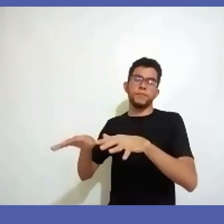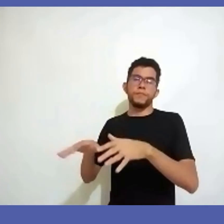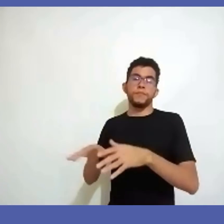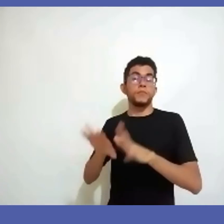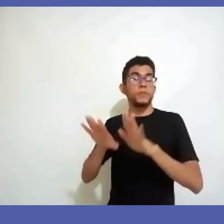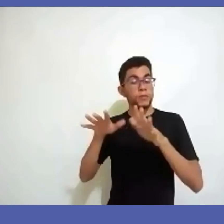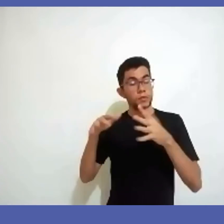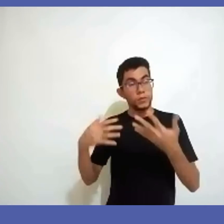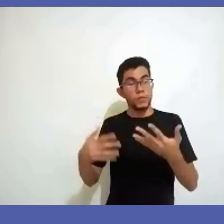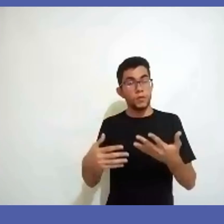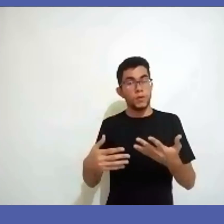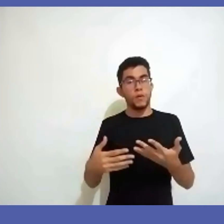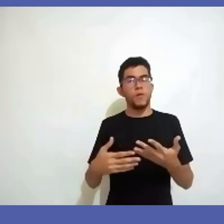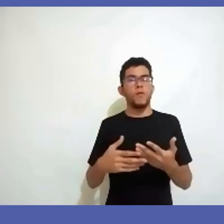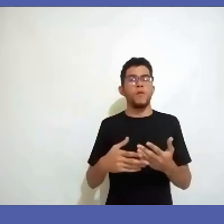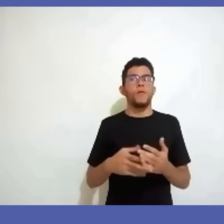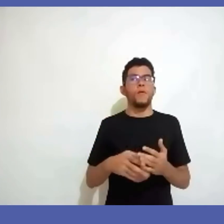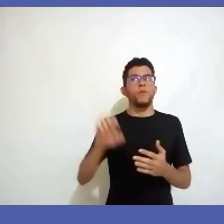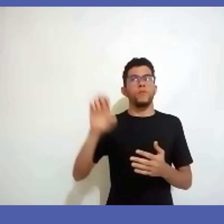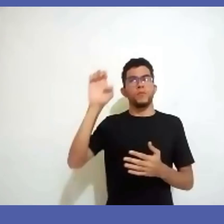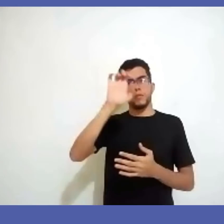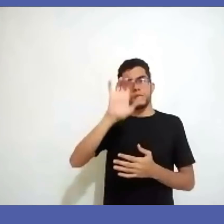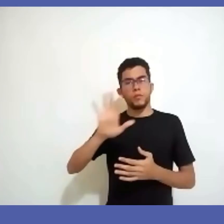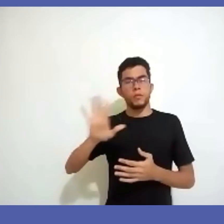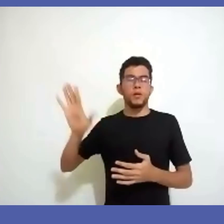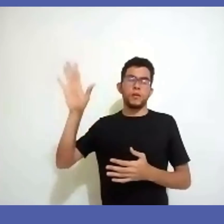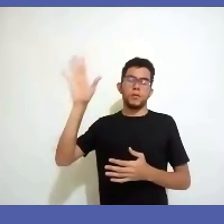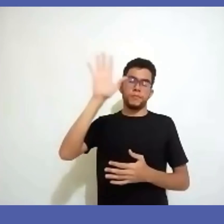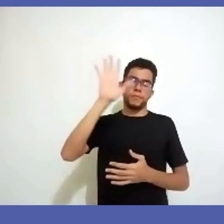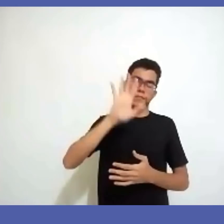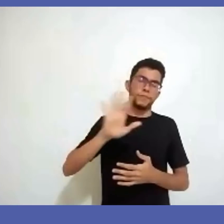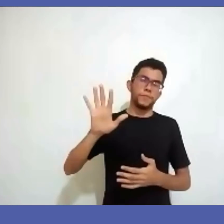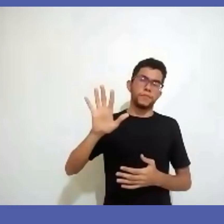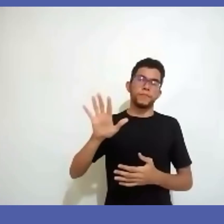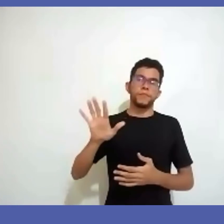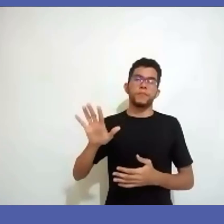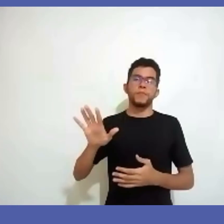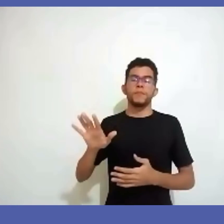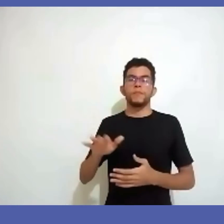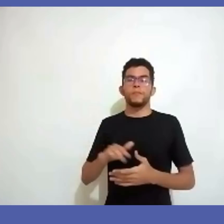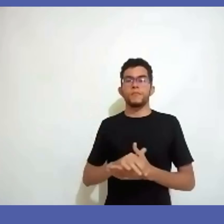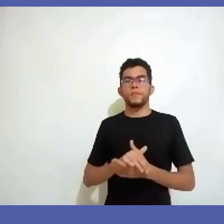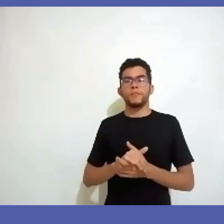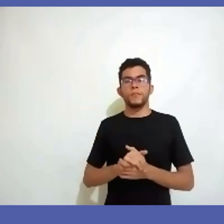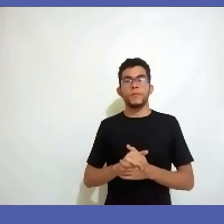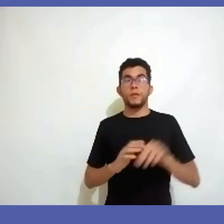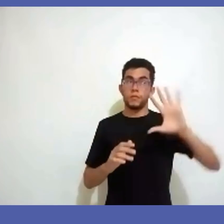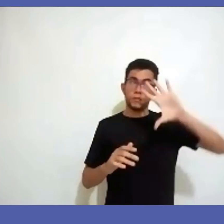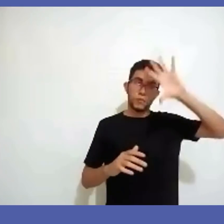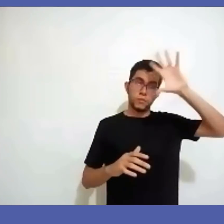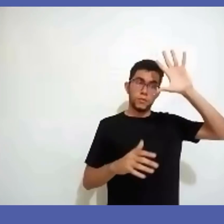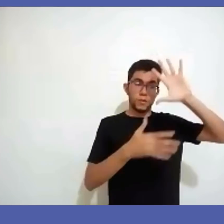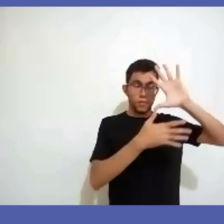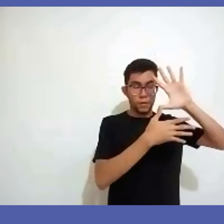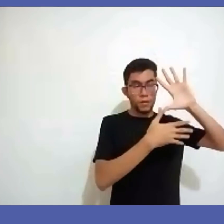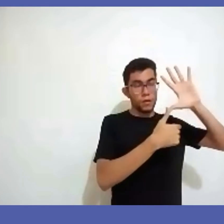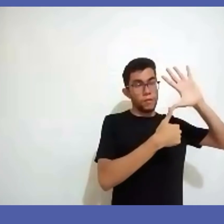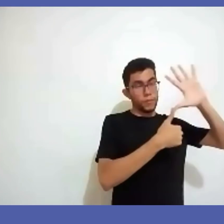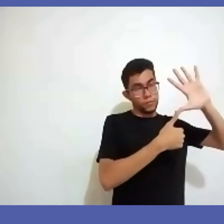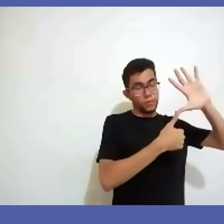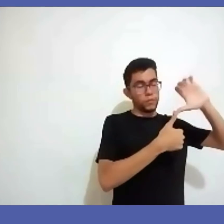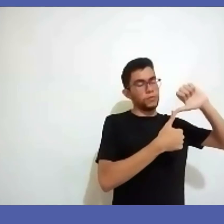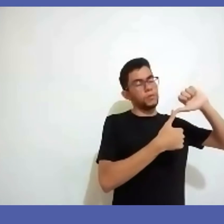colonização europeia, o descobrimento da América, então eles também foram para a América do Norte, tá? E